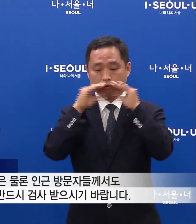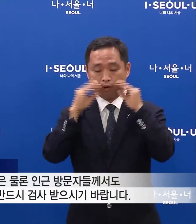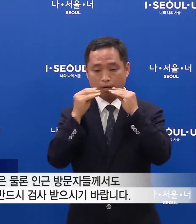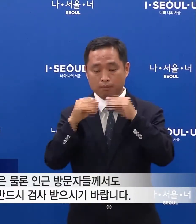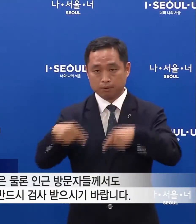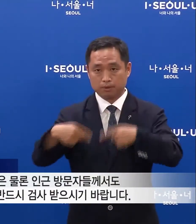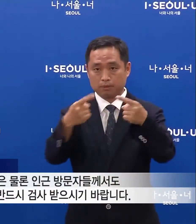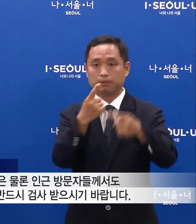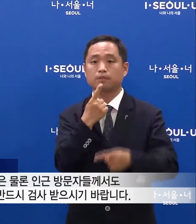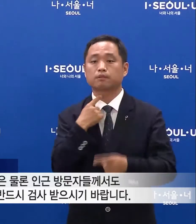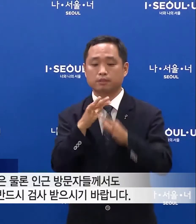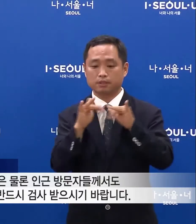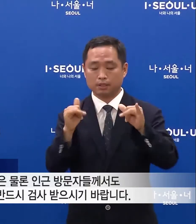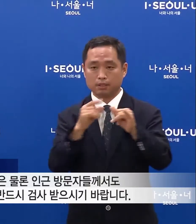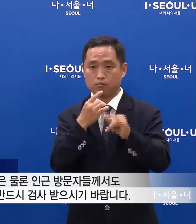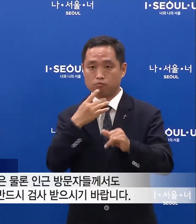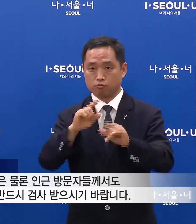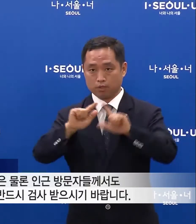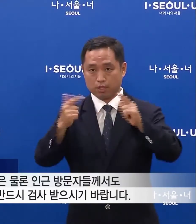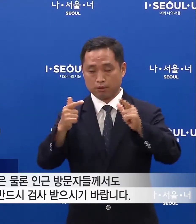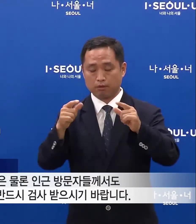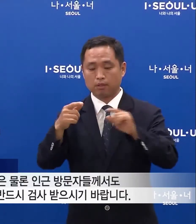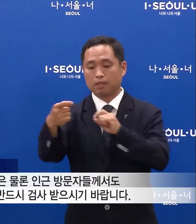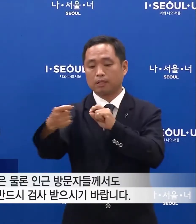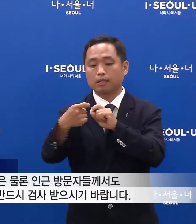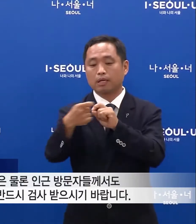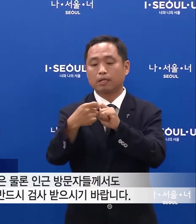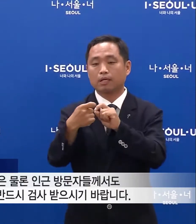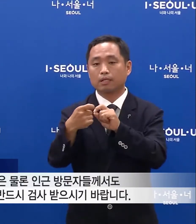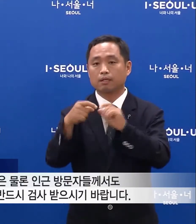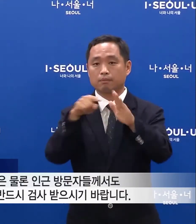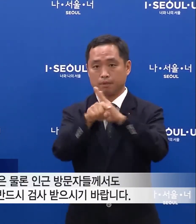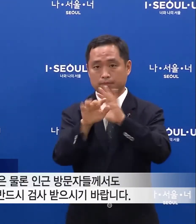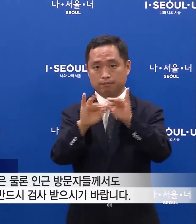집회에 참석하신 분은 물론 인근 방문자들께서도